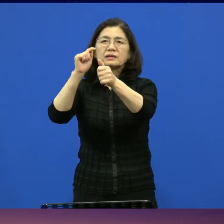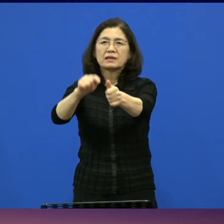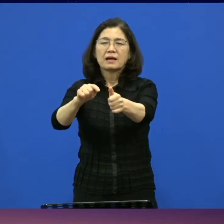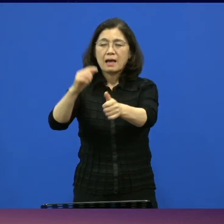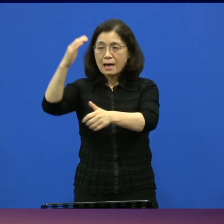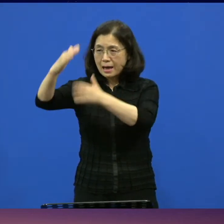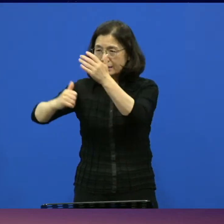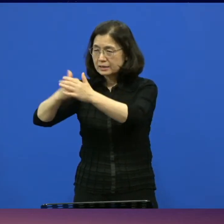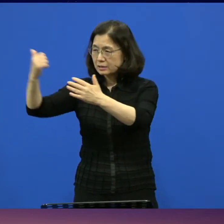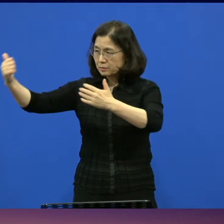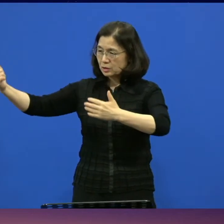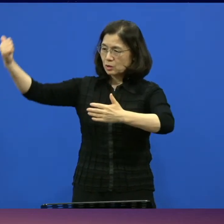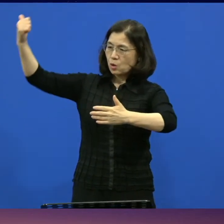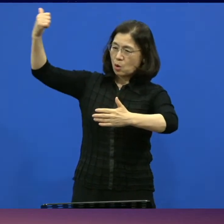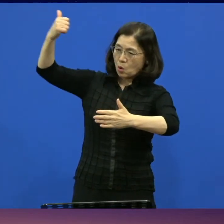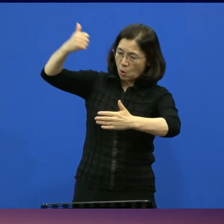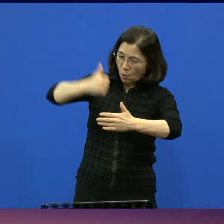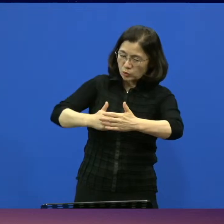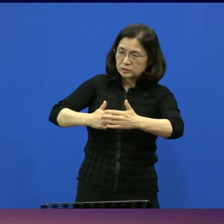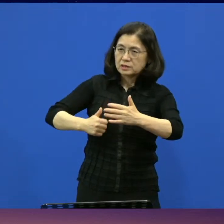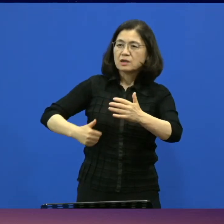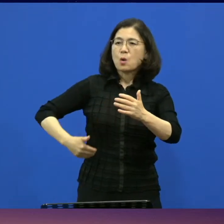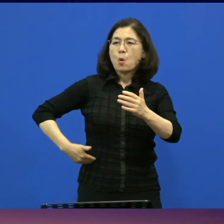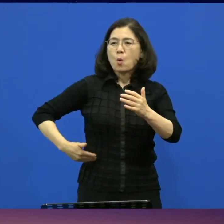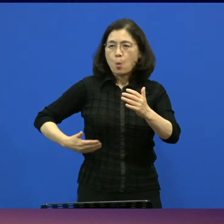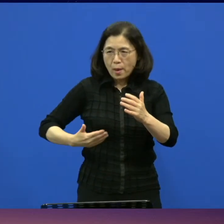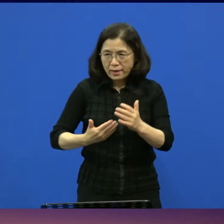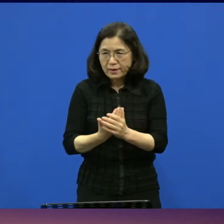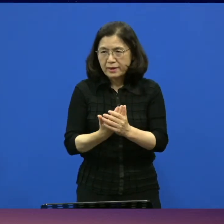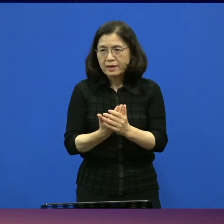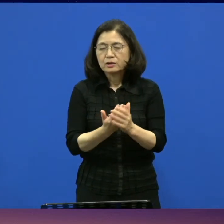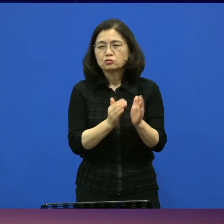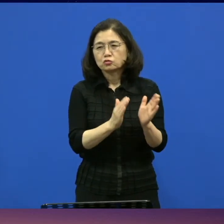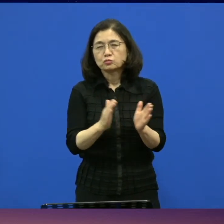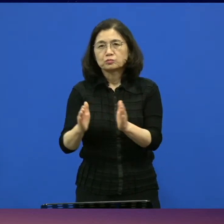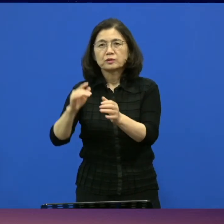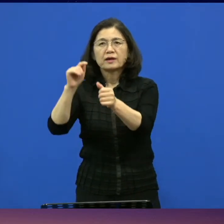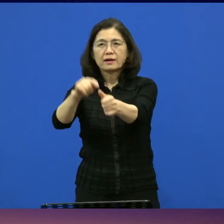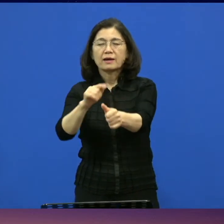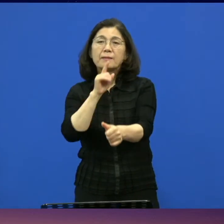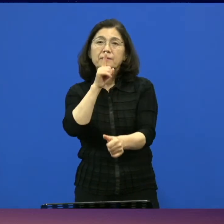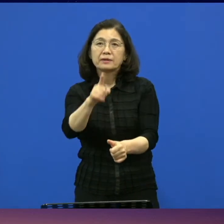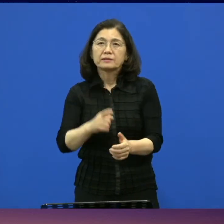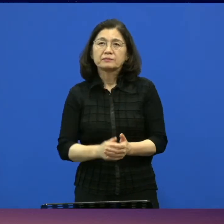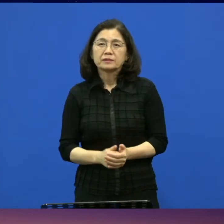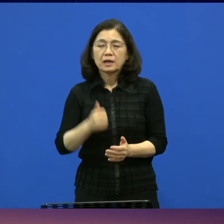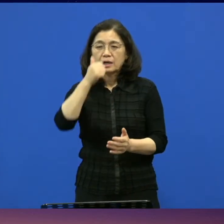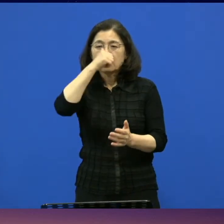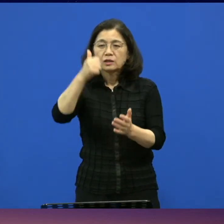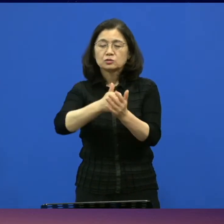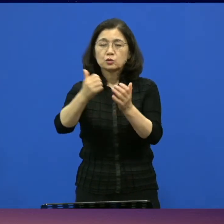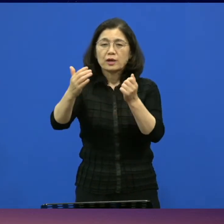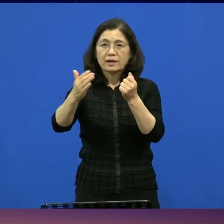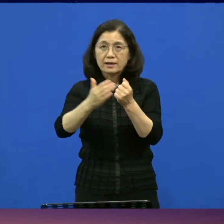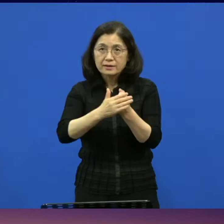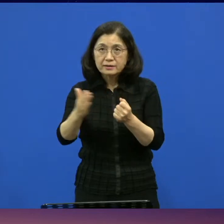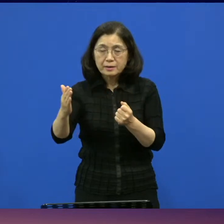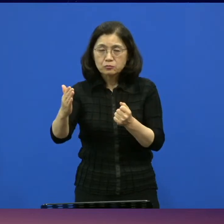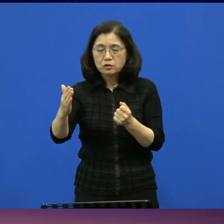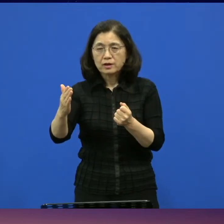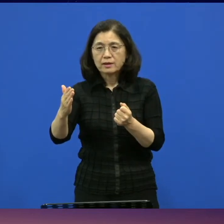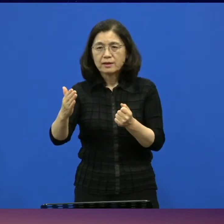여러분, 우리의 과거의 삶의 상처가 많이 있을 수 있어요. 그죠? 죄로 인하여 우리의 살았던 삶의